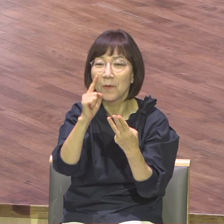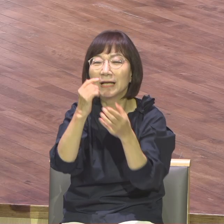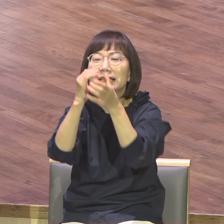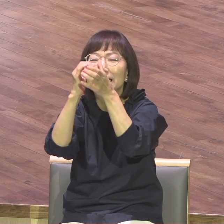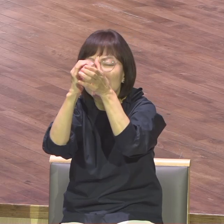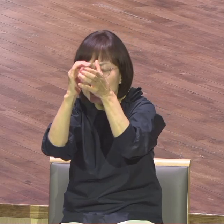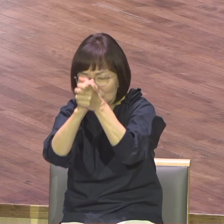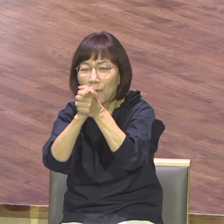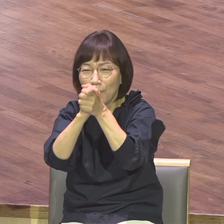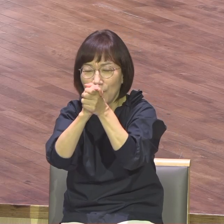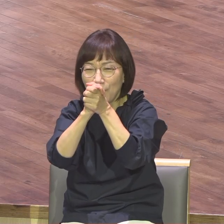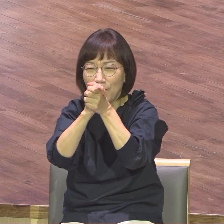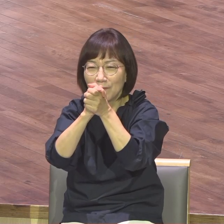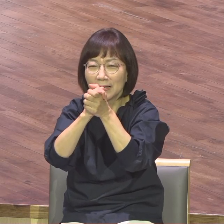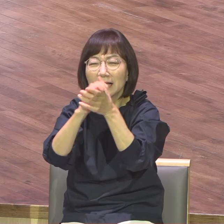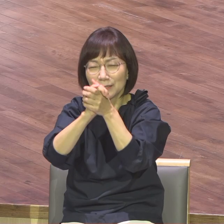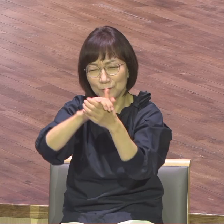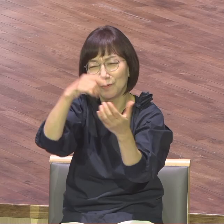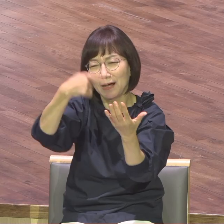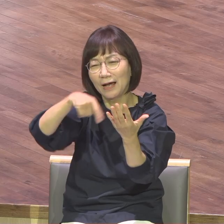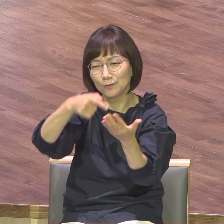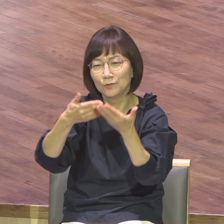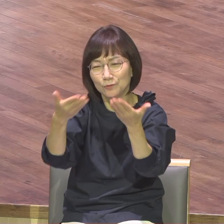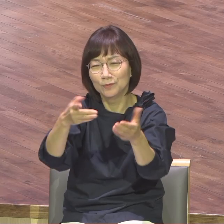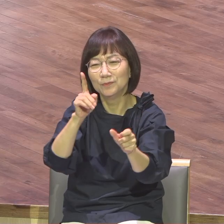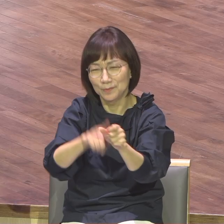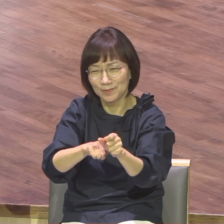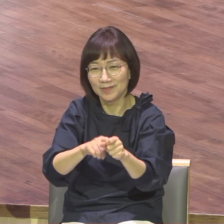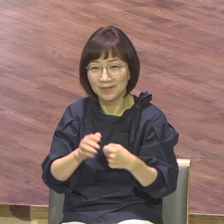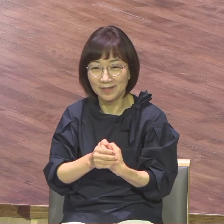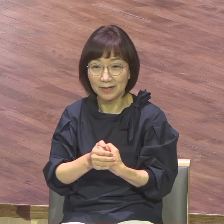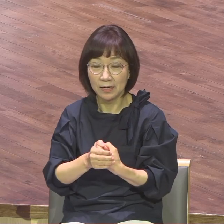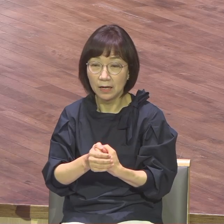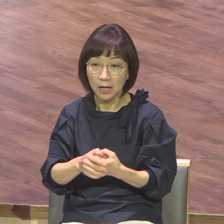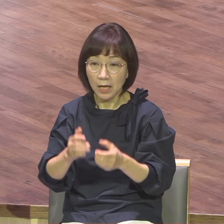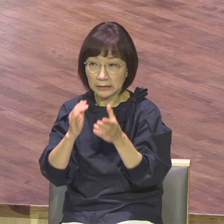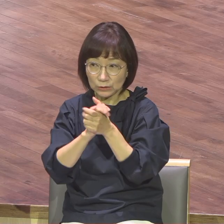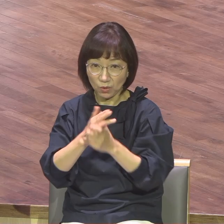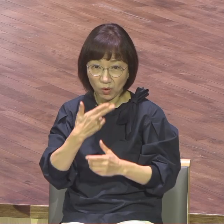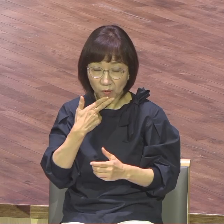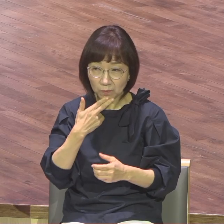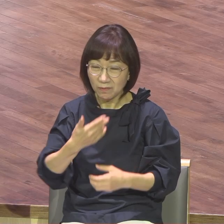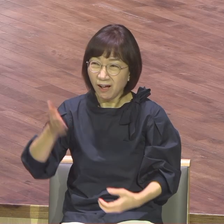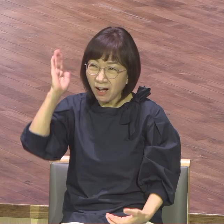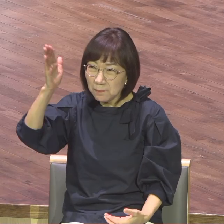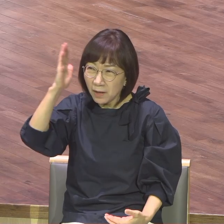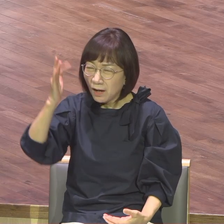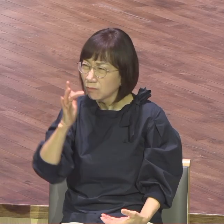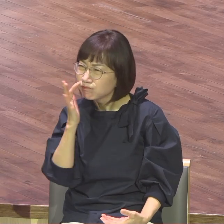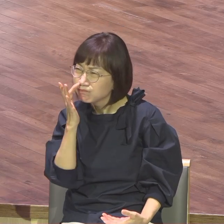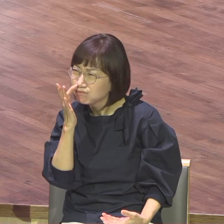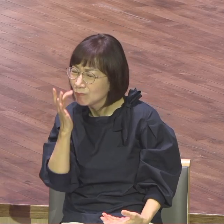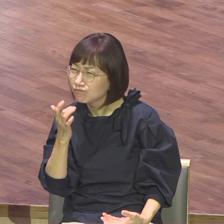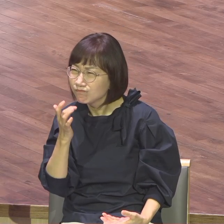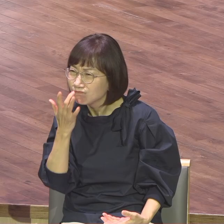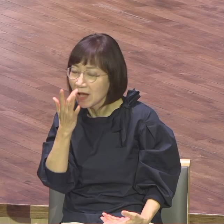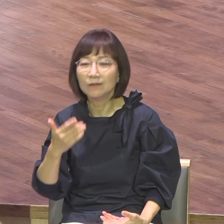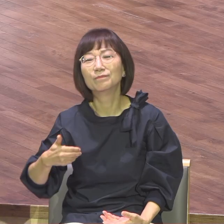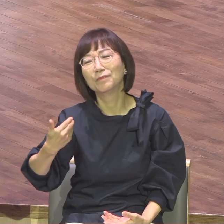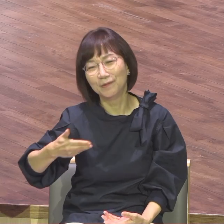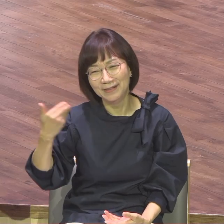기도예요. 기도. 기도 안 하는 사람은요, 이 메시지 맨날 주어도 들어도 아무 소용없어요. 사단이